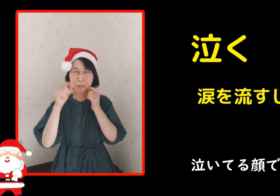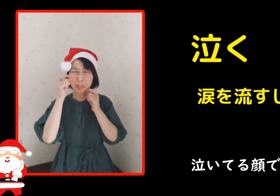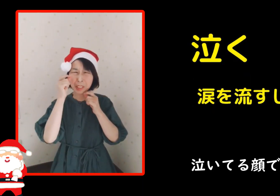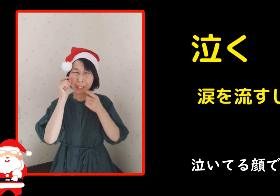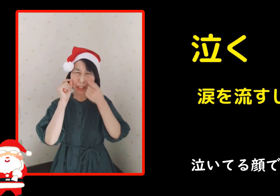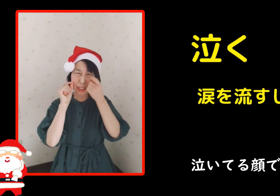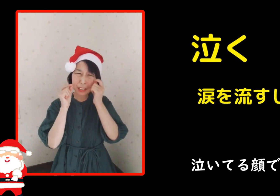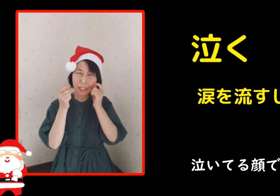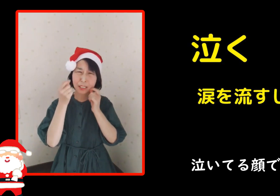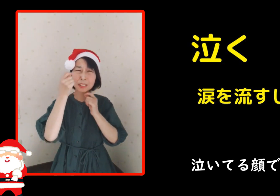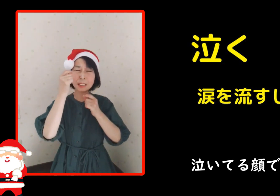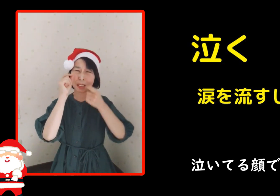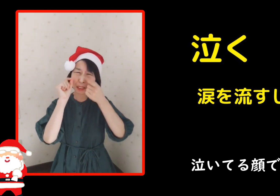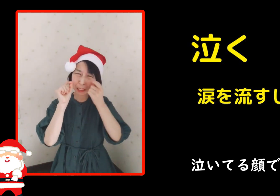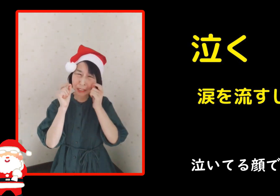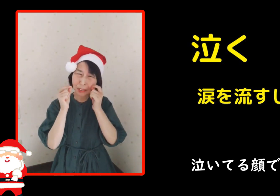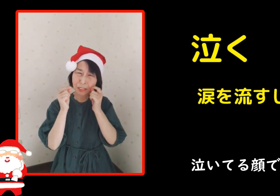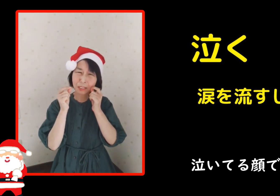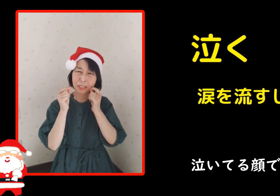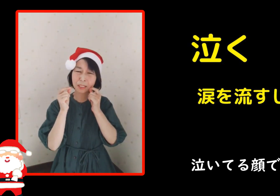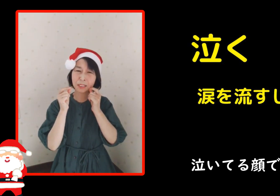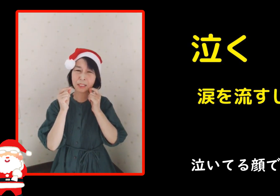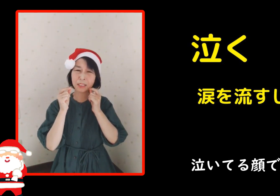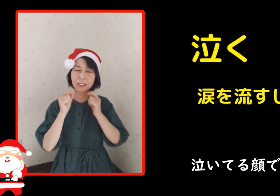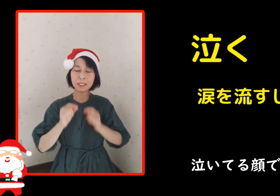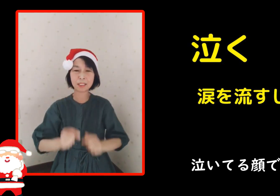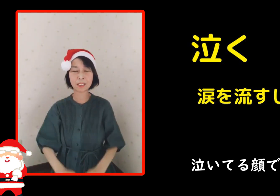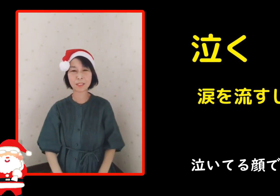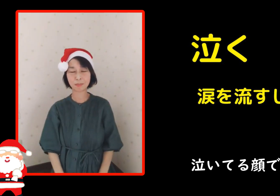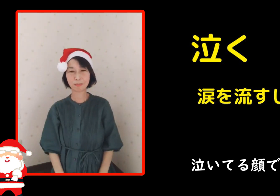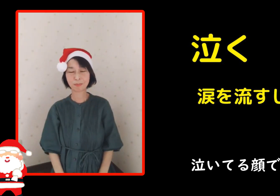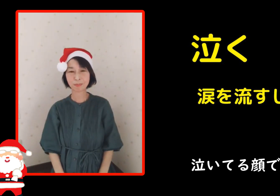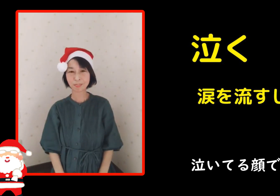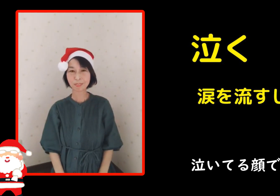泣くという手話は涙を流す仕草をします。